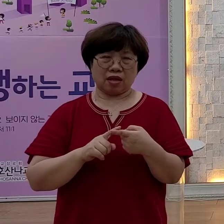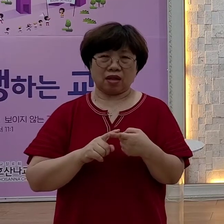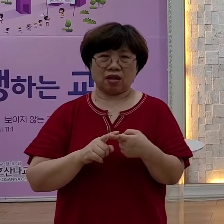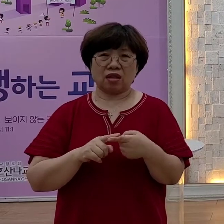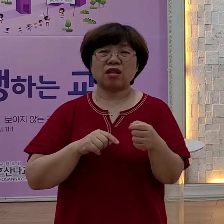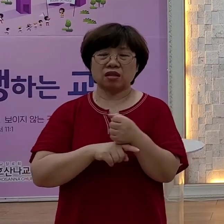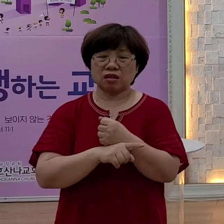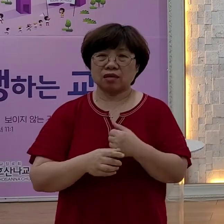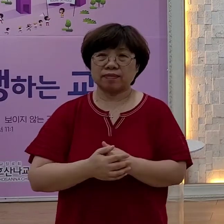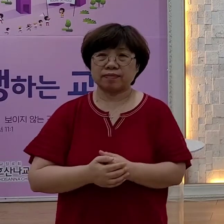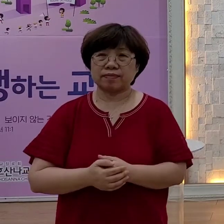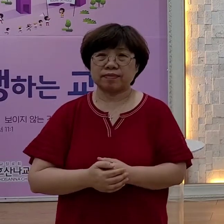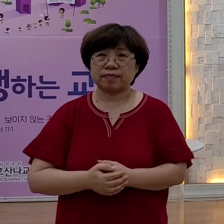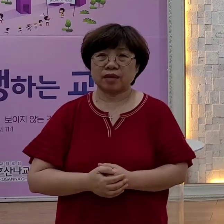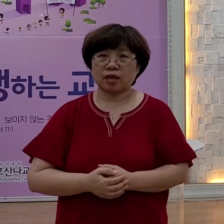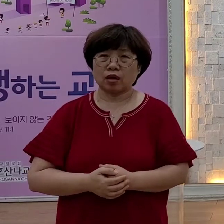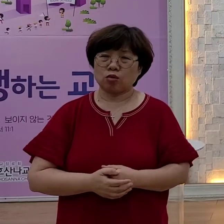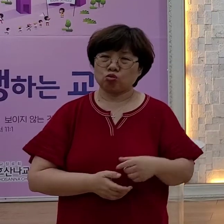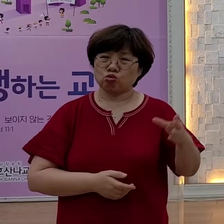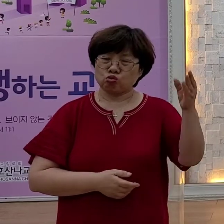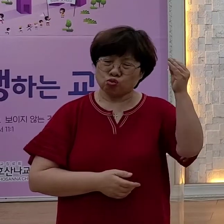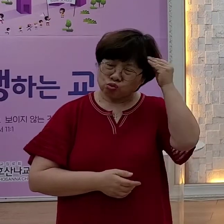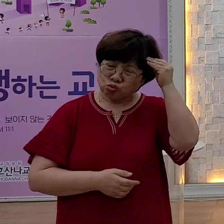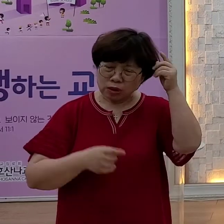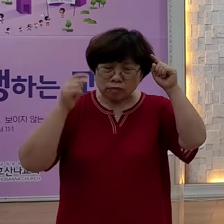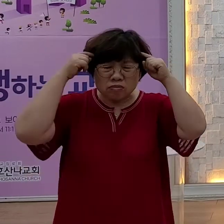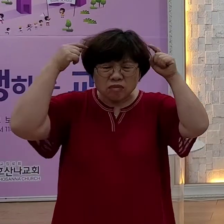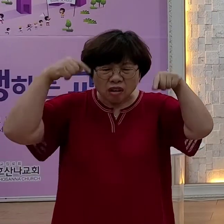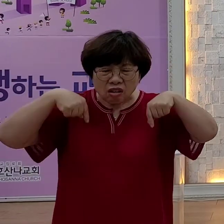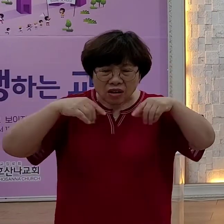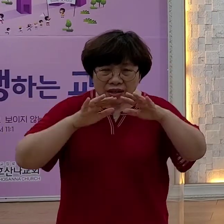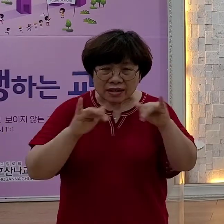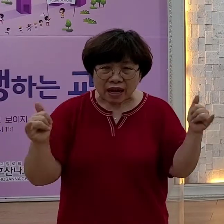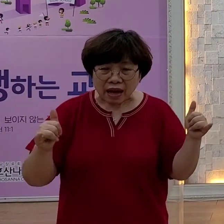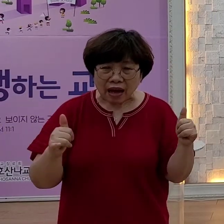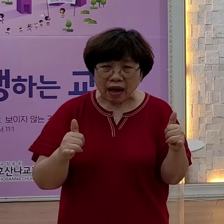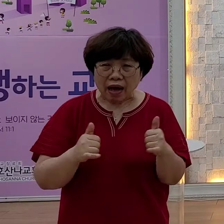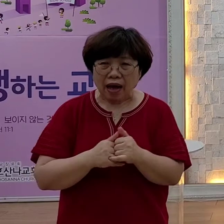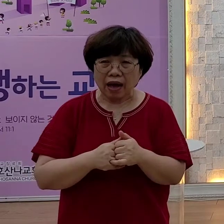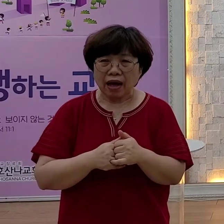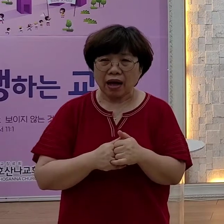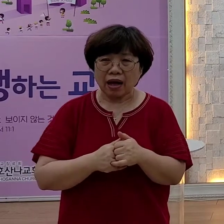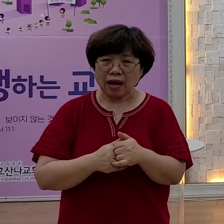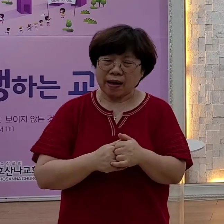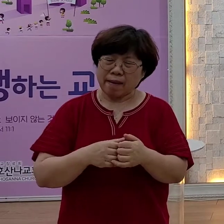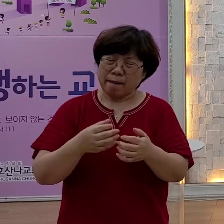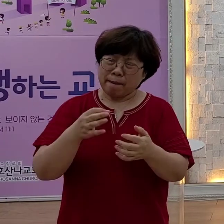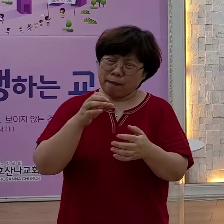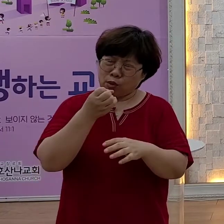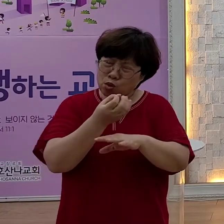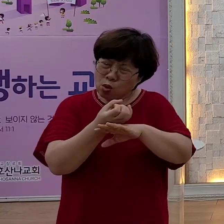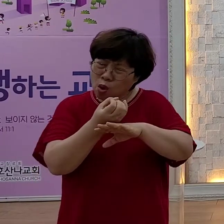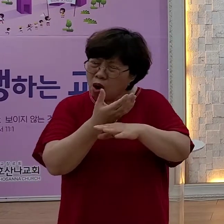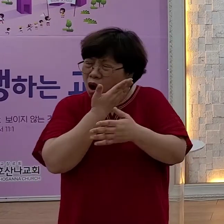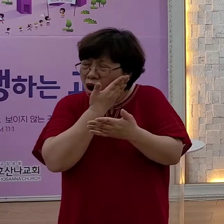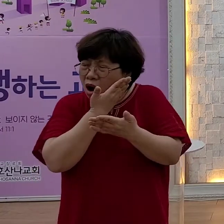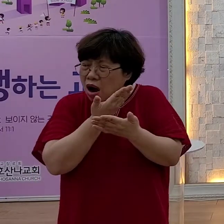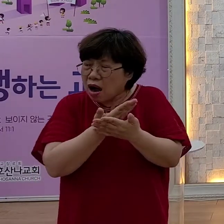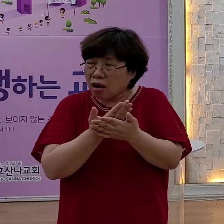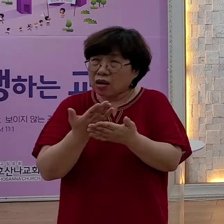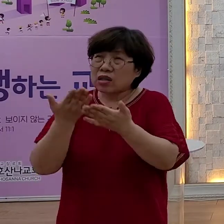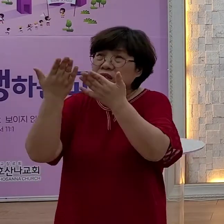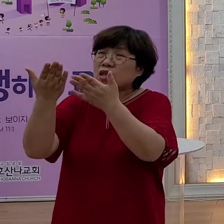자들이 아무리 좋은 재물을 드리는 것보다 나으니 이렇게 되어 있잖아요.